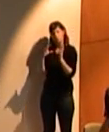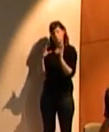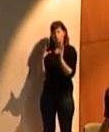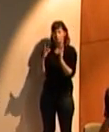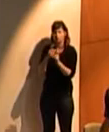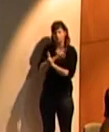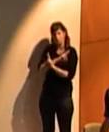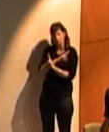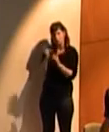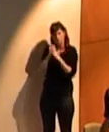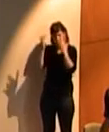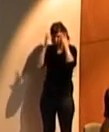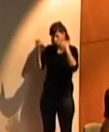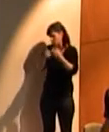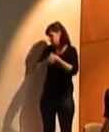interculturel,